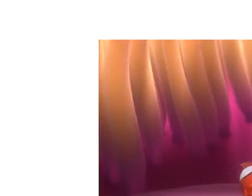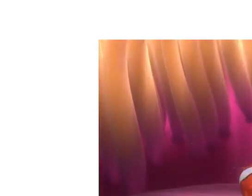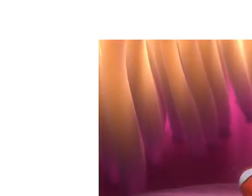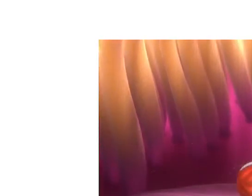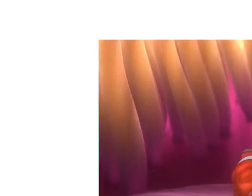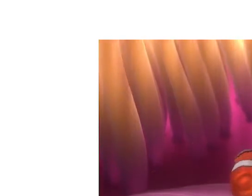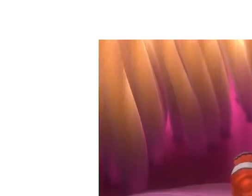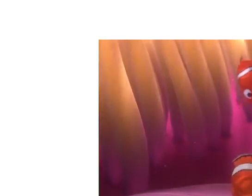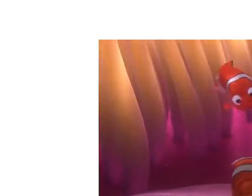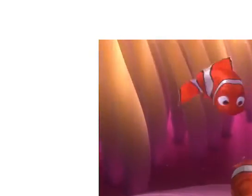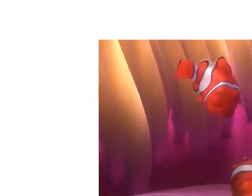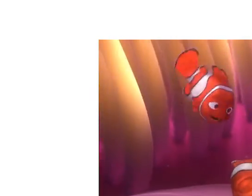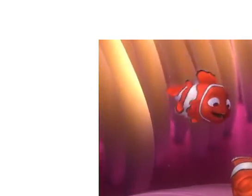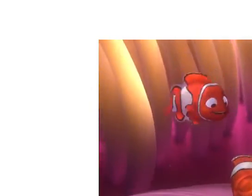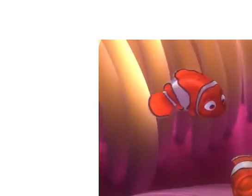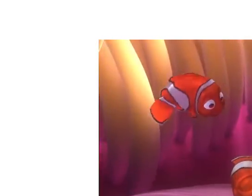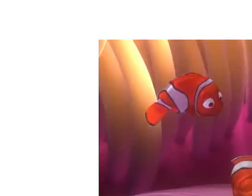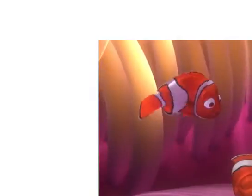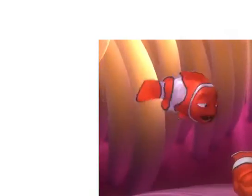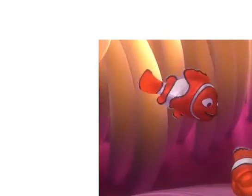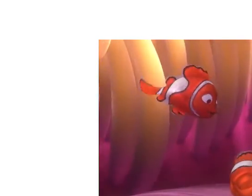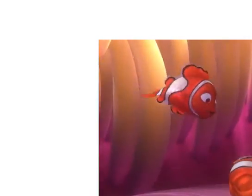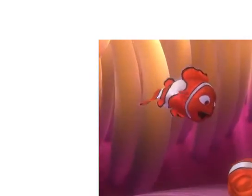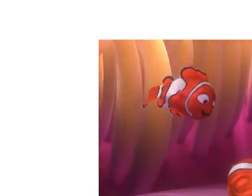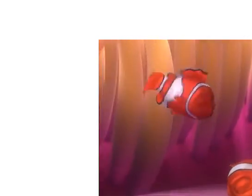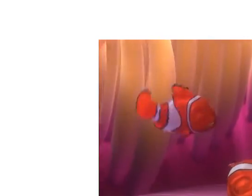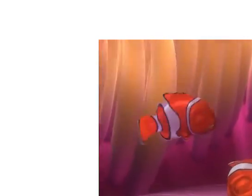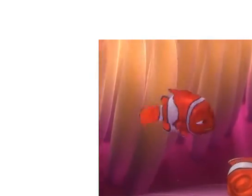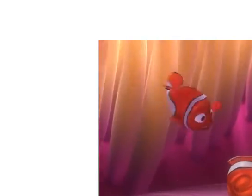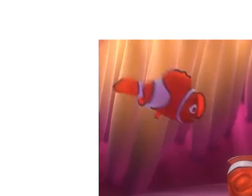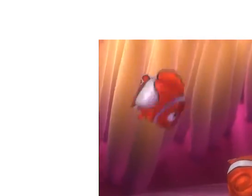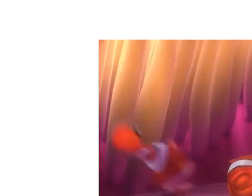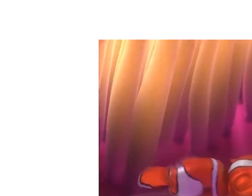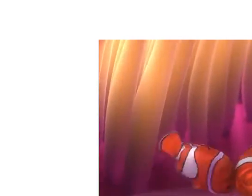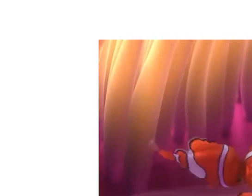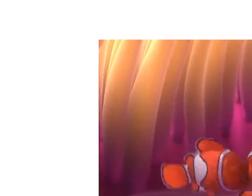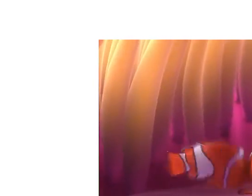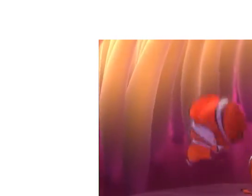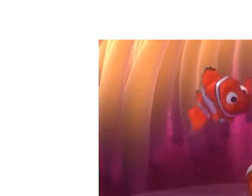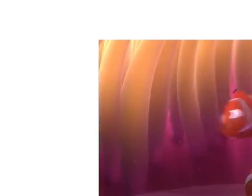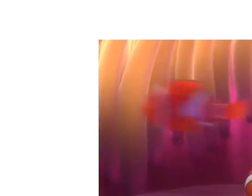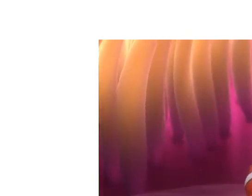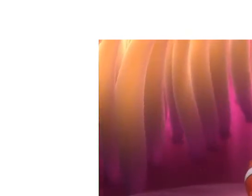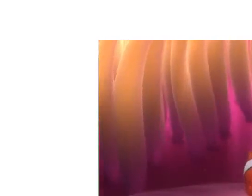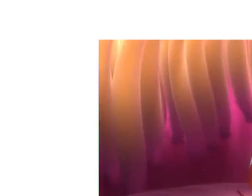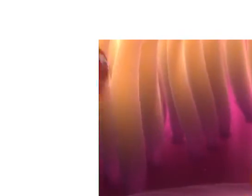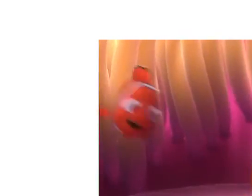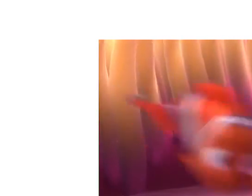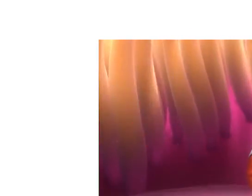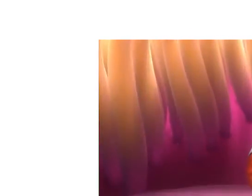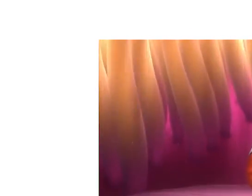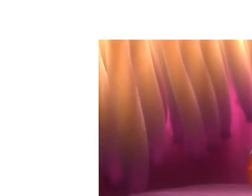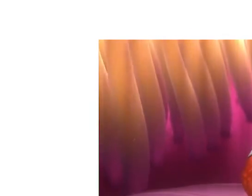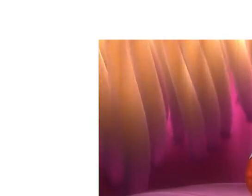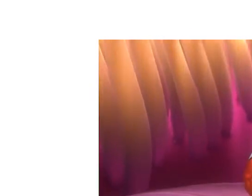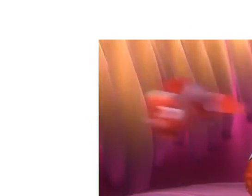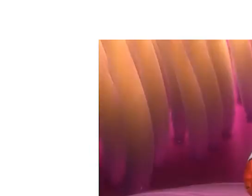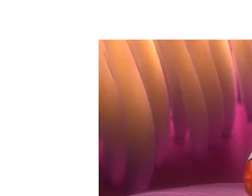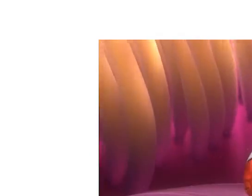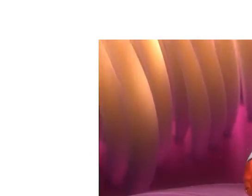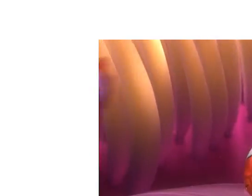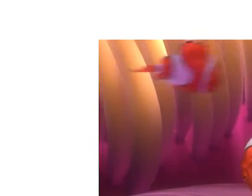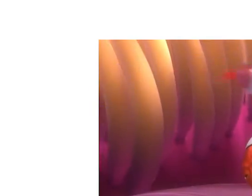aula, vambora! Eu não quero ir pra escola, mais 5 minutinhos, tá? Não é pra você, pai, é pra Tá mim, bem. levanta, Já levanta! levantei, Tá na hora que da foi? escola,